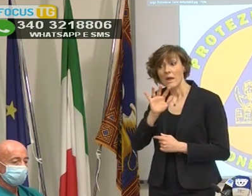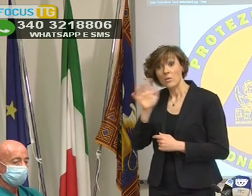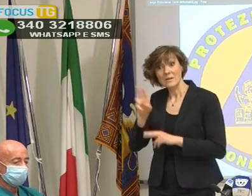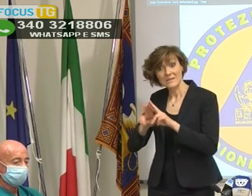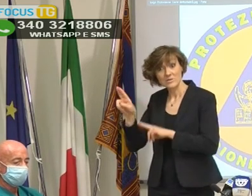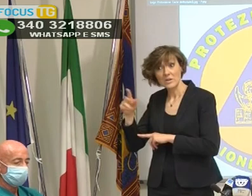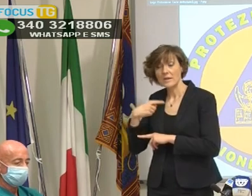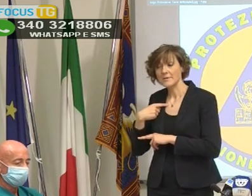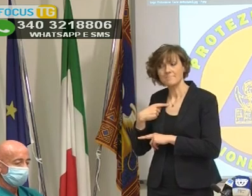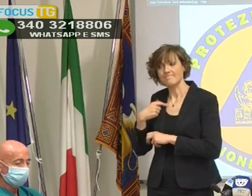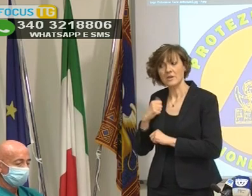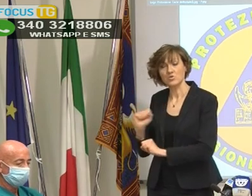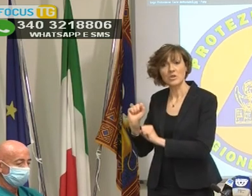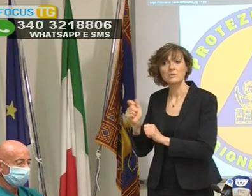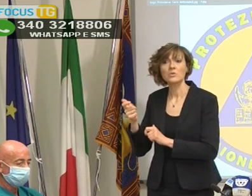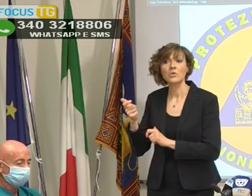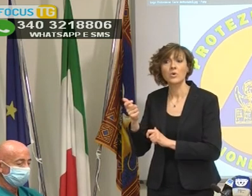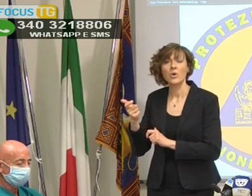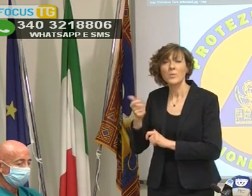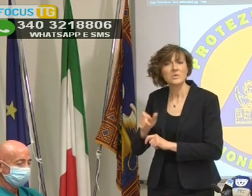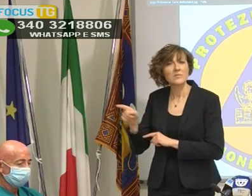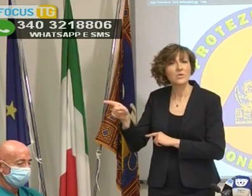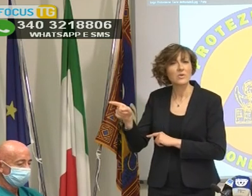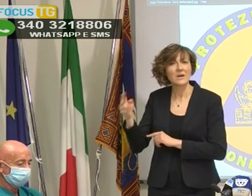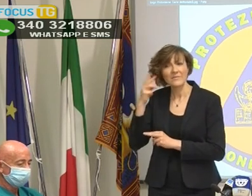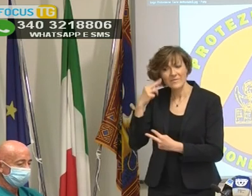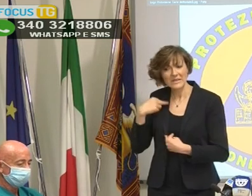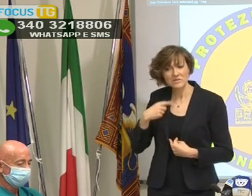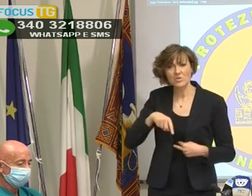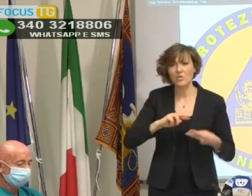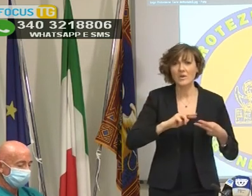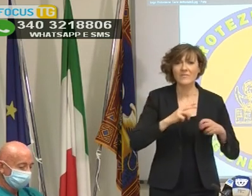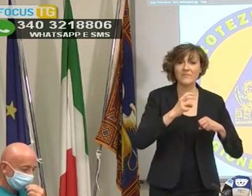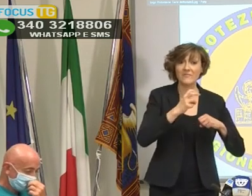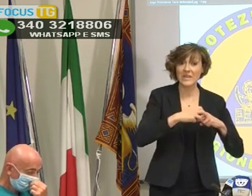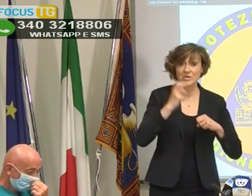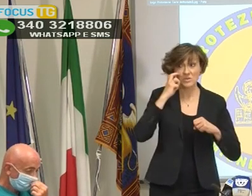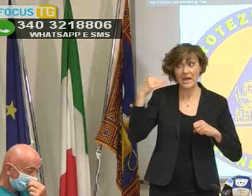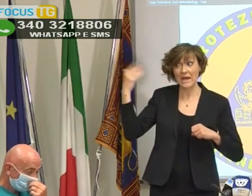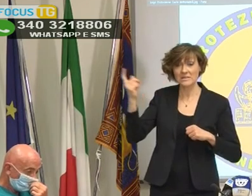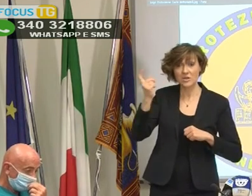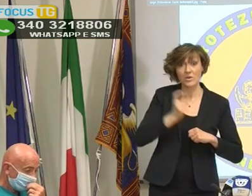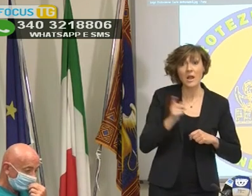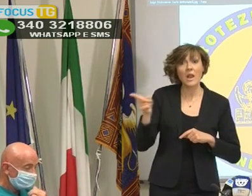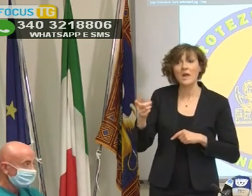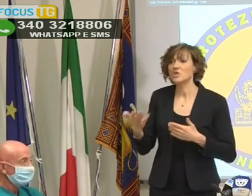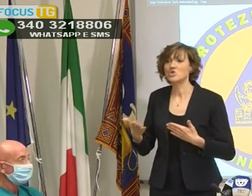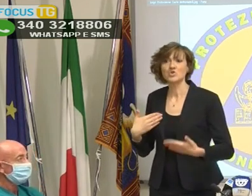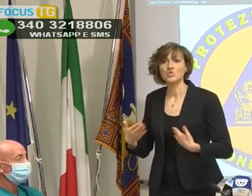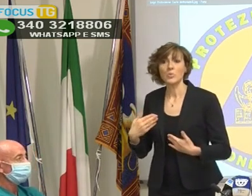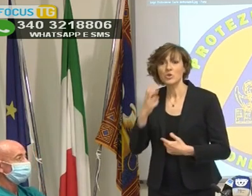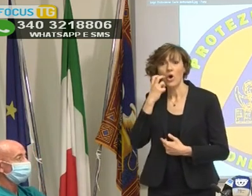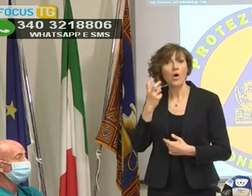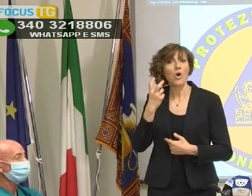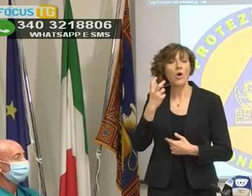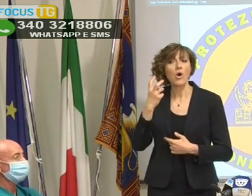nazionale, perché quando ho visto che parlavamo di virus che viene dall'estero, è partita subito col tema del